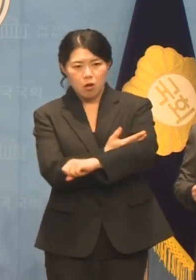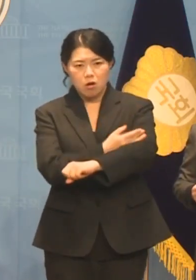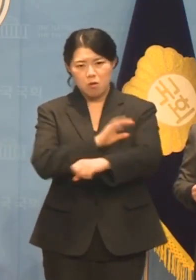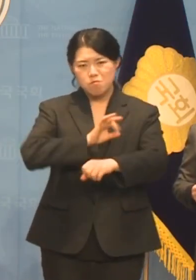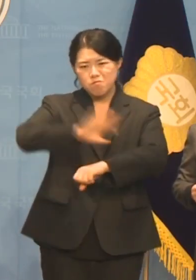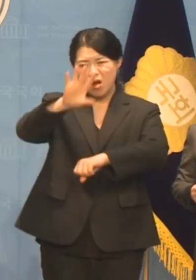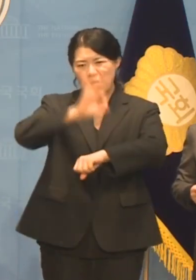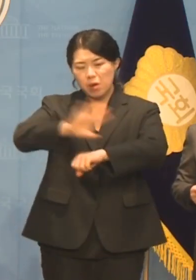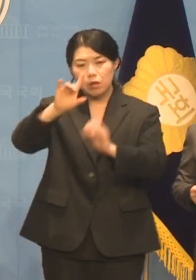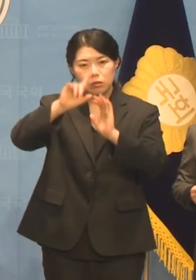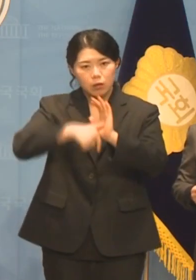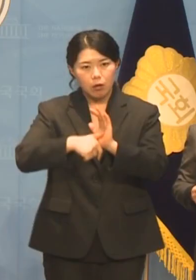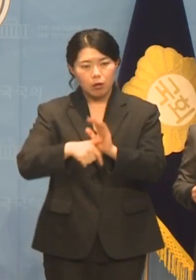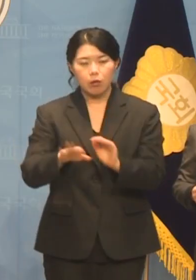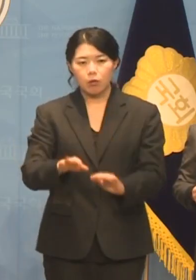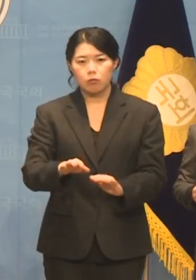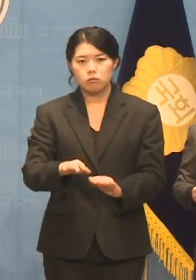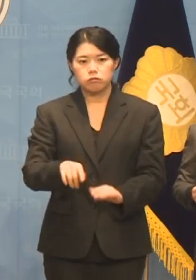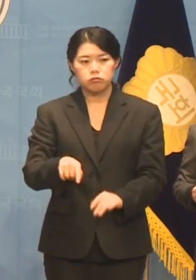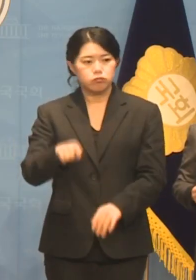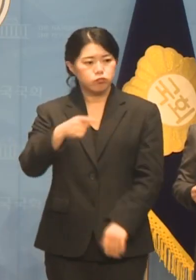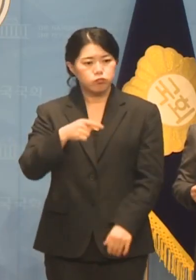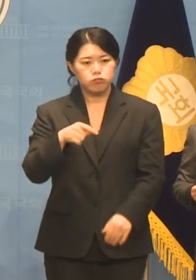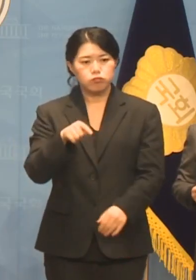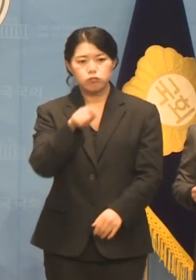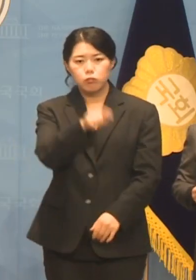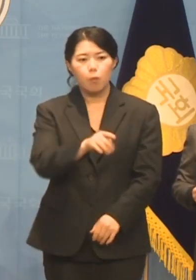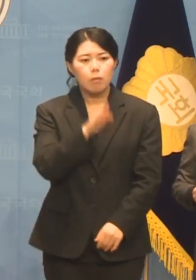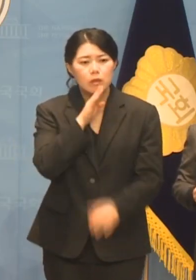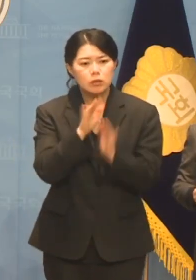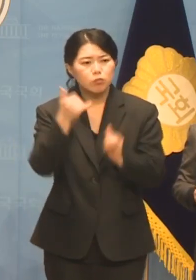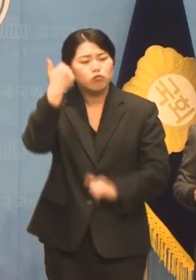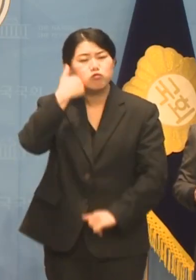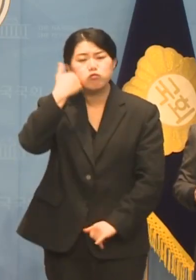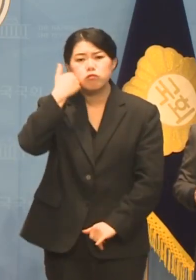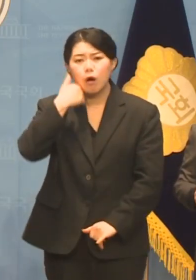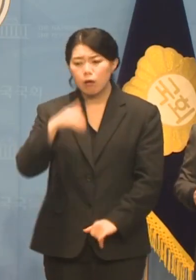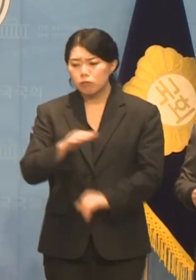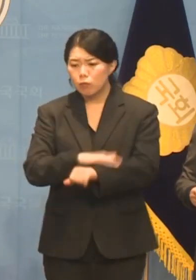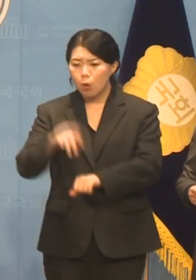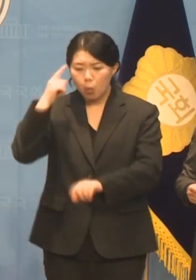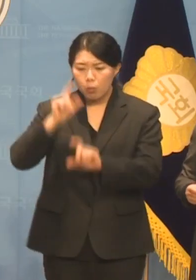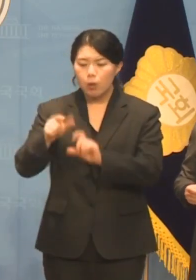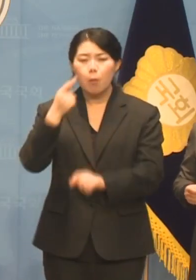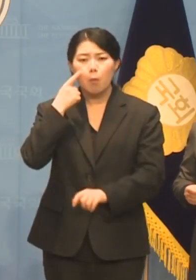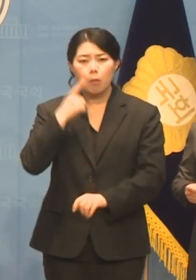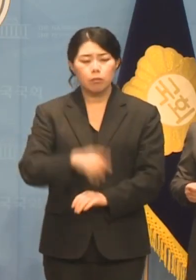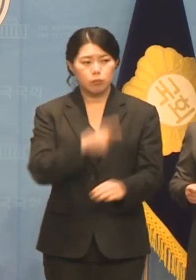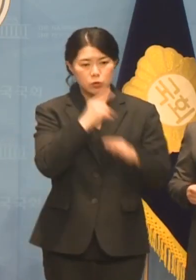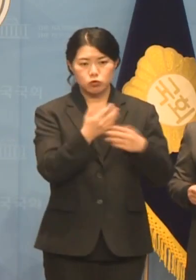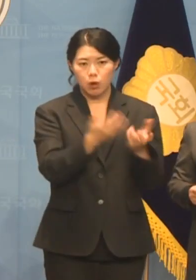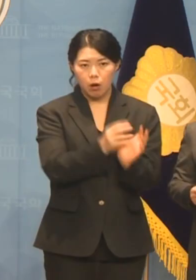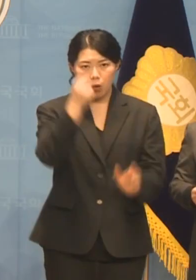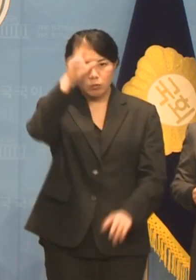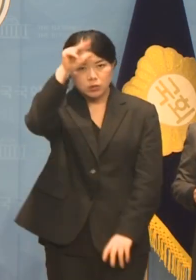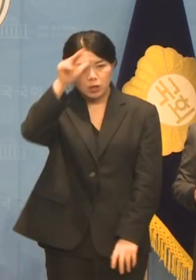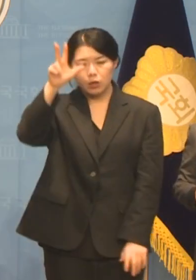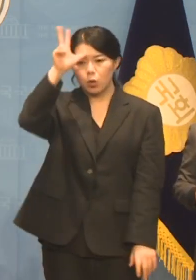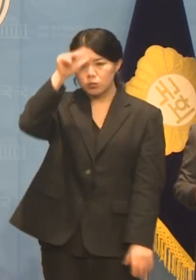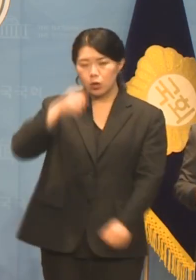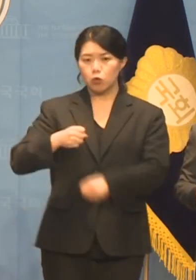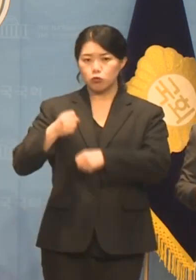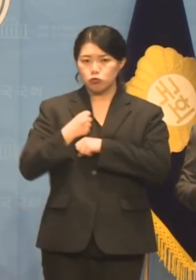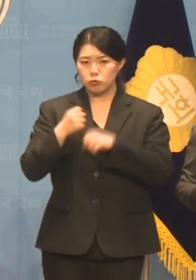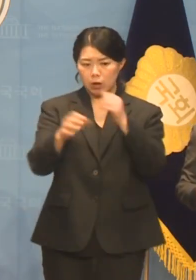남용을 논할 때 누가 이에 해당하는지를 잘 생각해 보셔야 할 겁니다. 민주당은 검찰, 경찰,